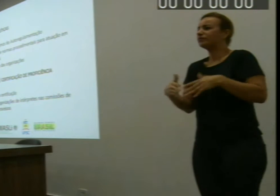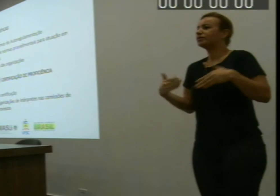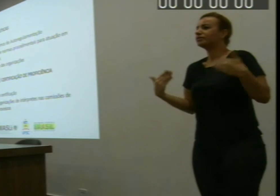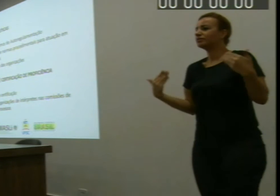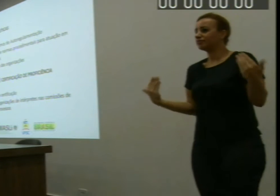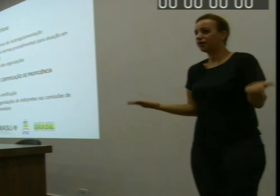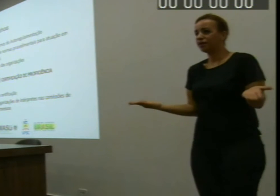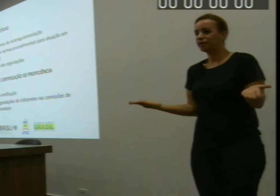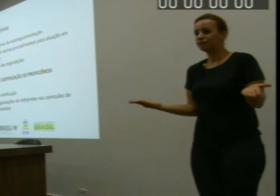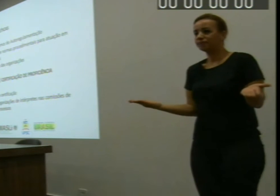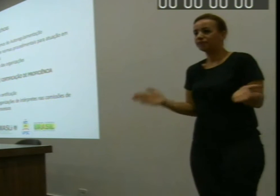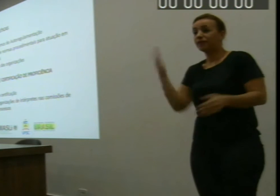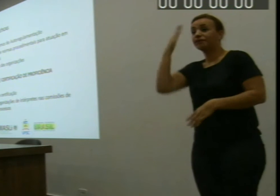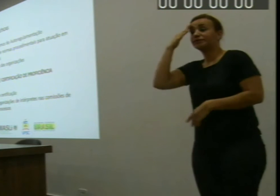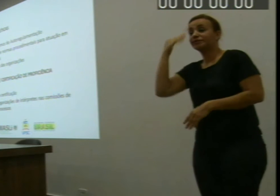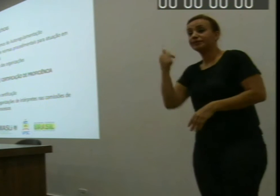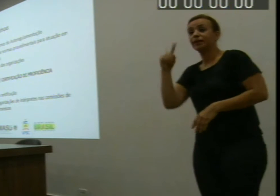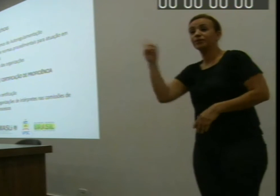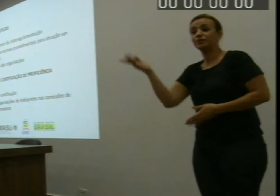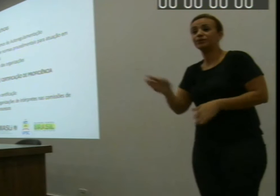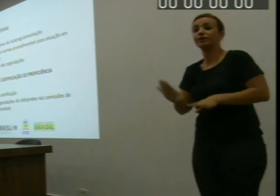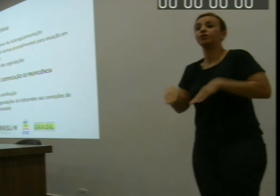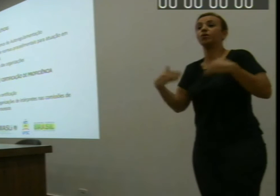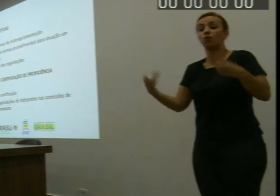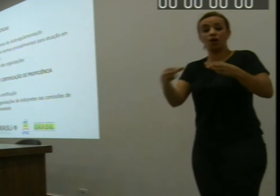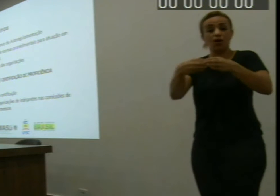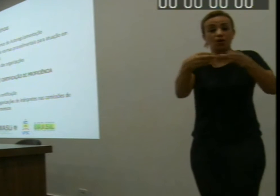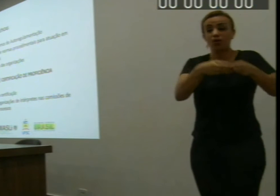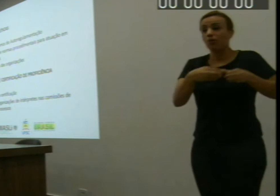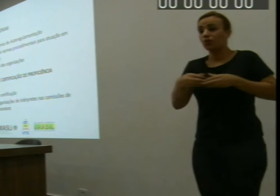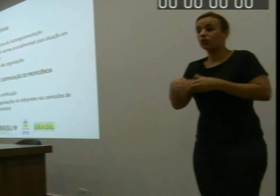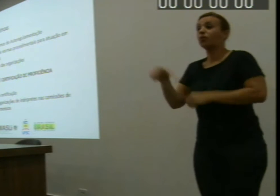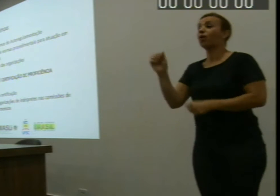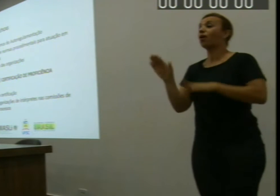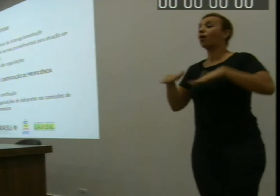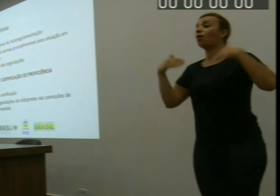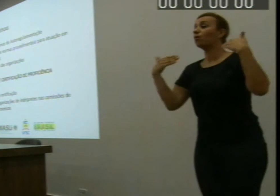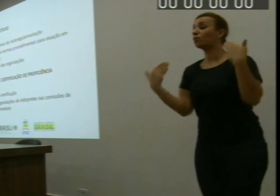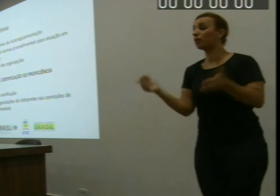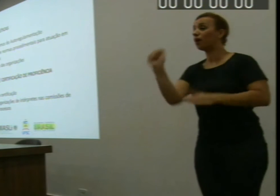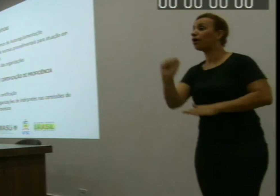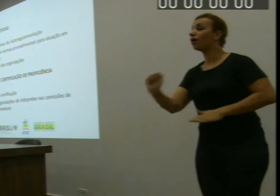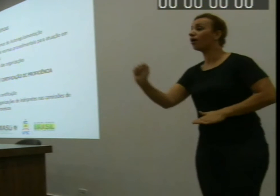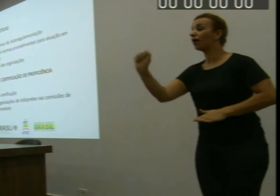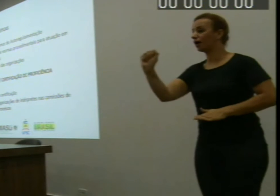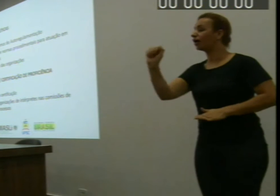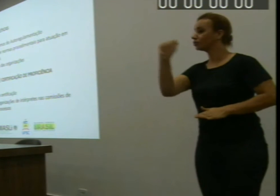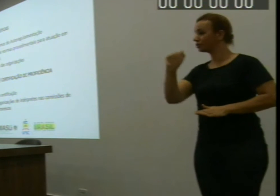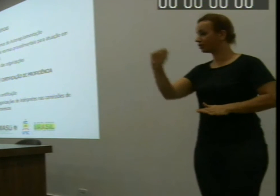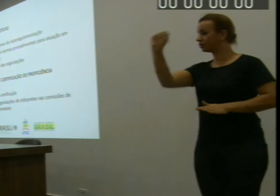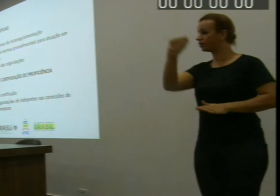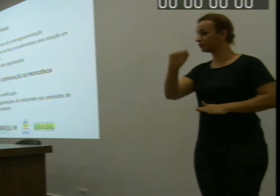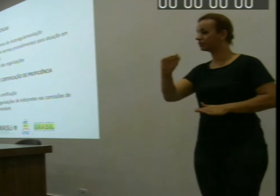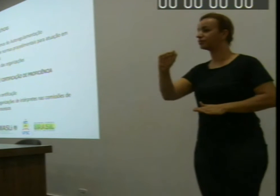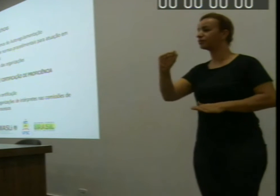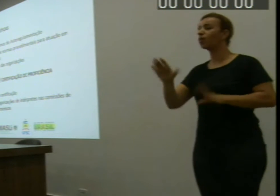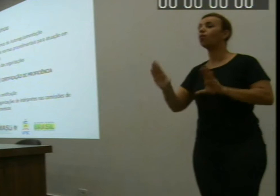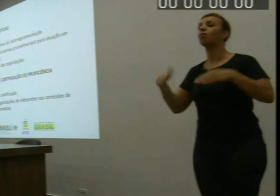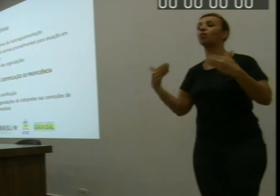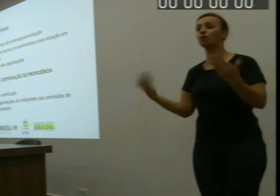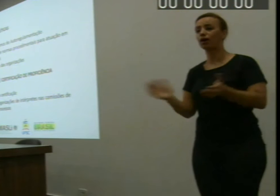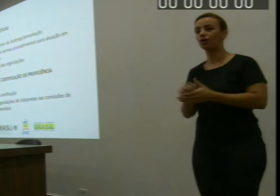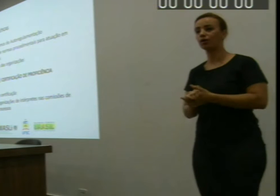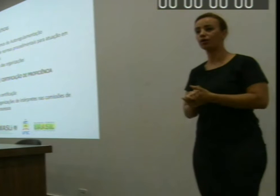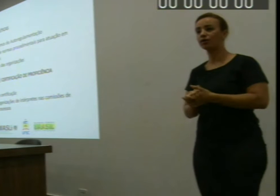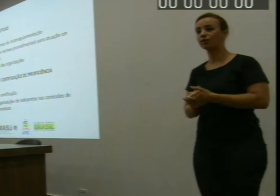Deus de quem se é do ministério se é do in se é da ufsk de quem que a gente tá a Mercer pro ano que vai ter PR libras esse ano